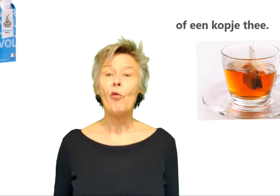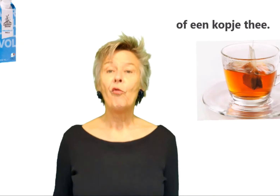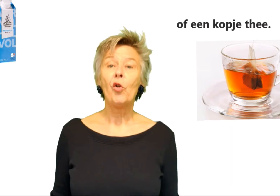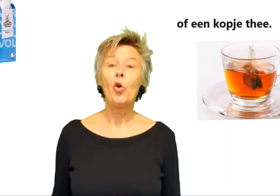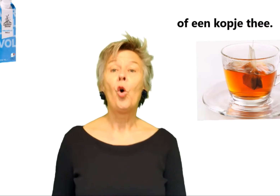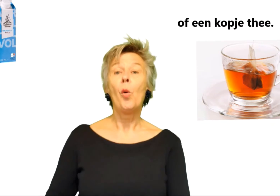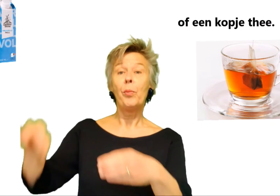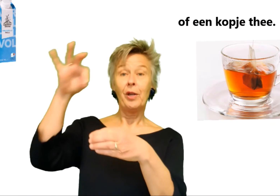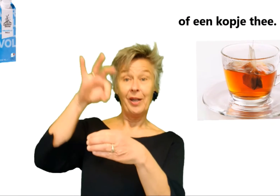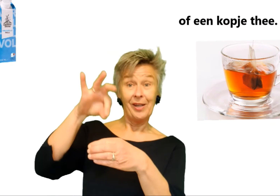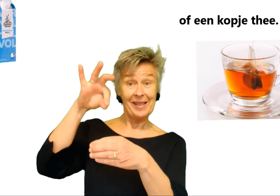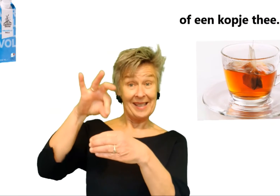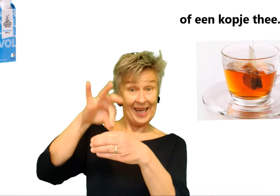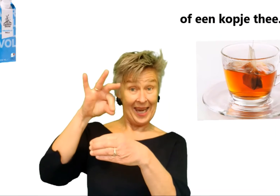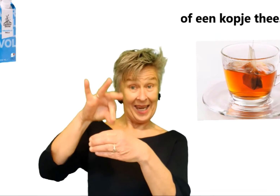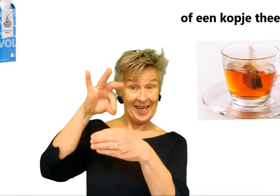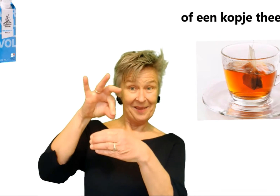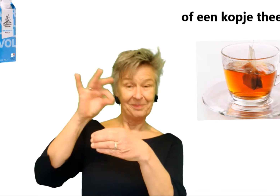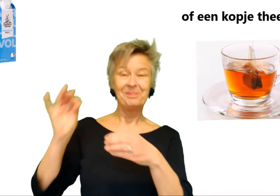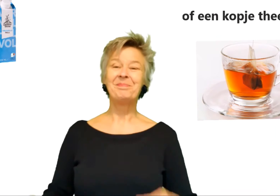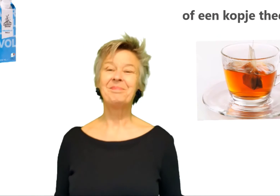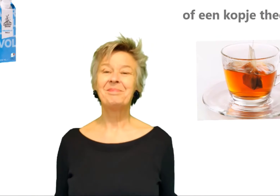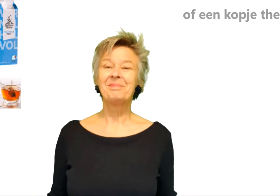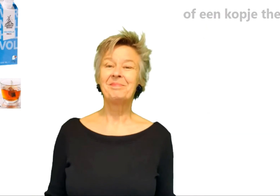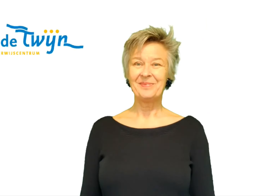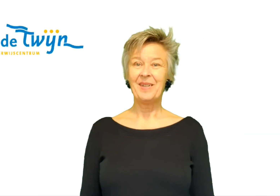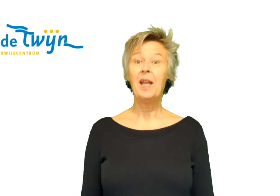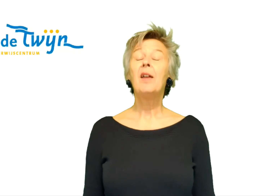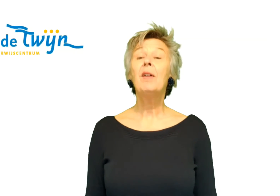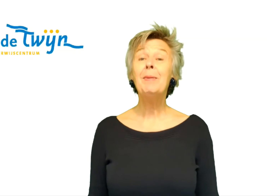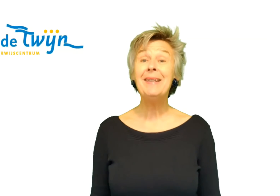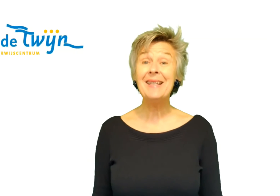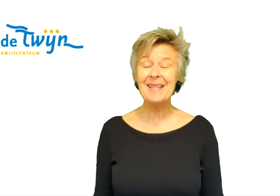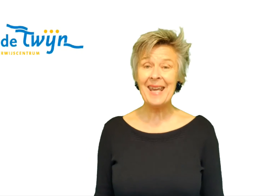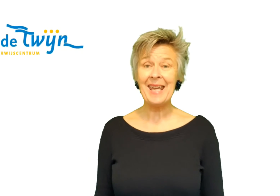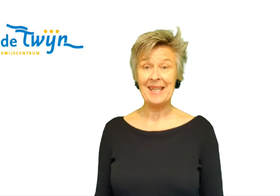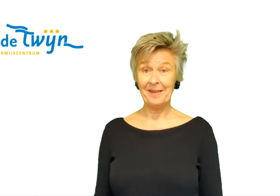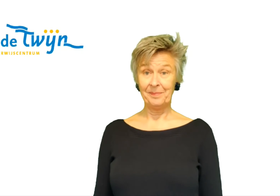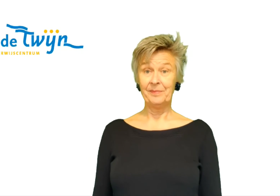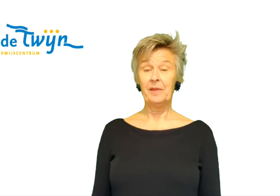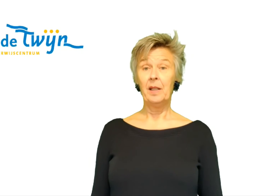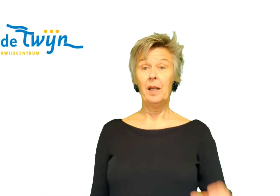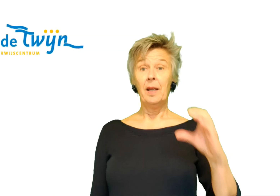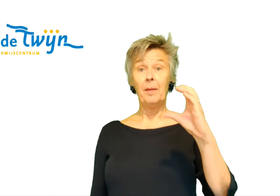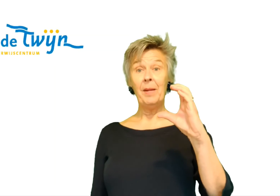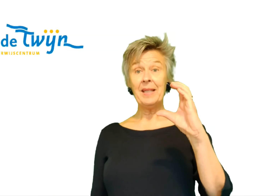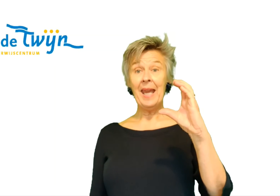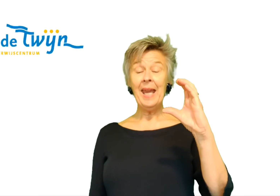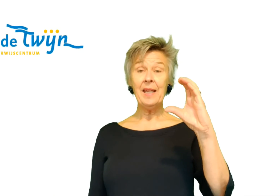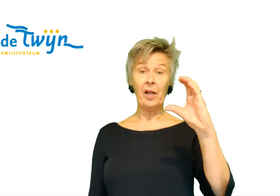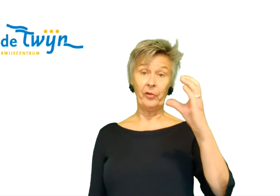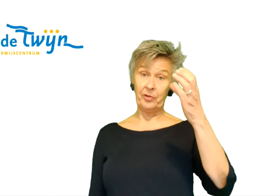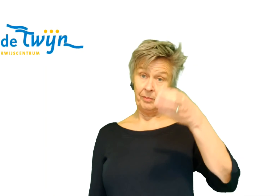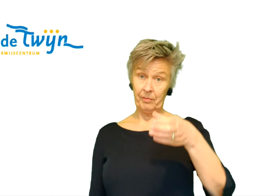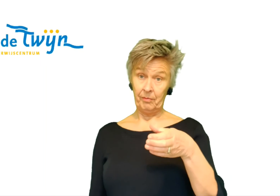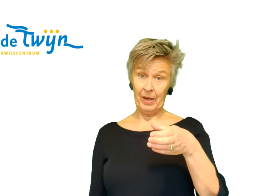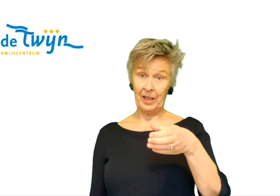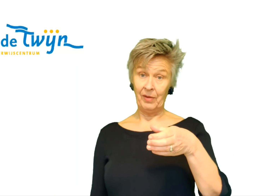Of een kopje thee. We hebben thee. Met de ene hand maak je er